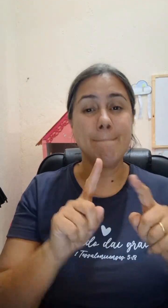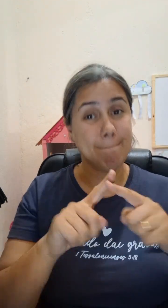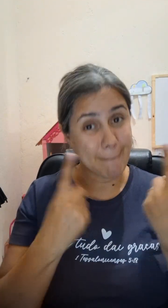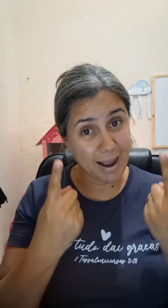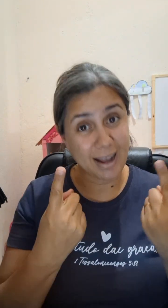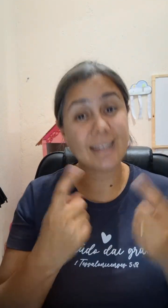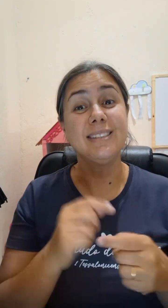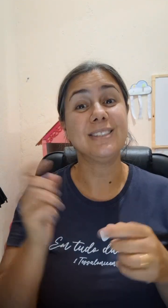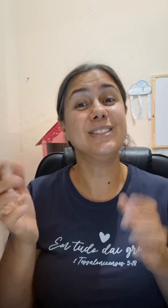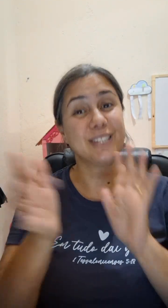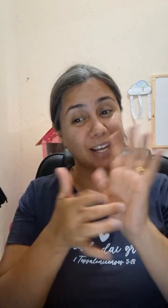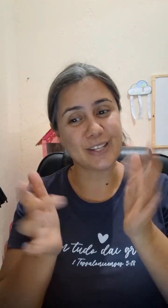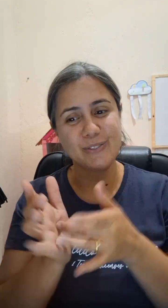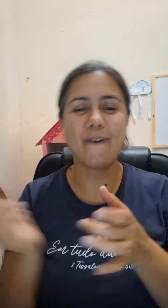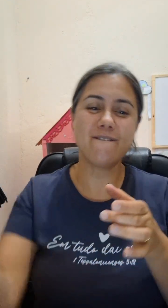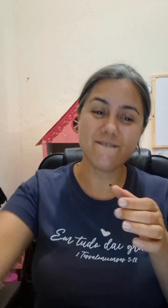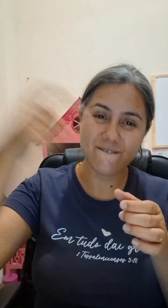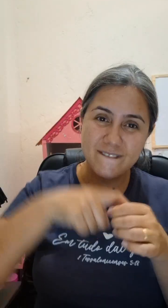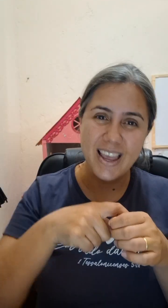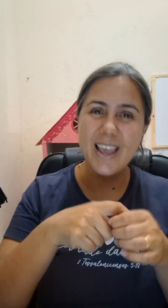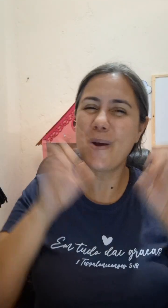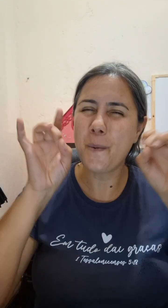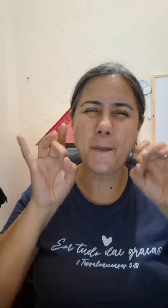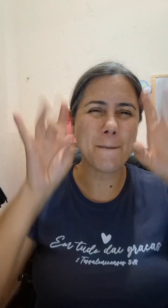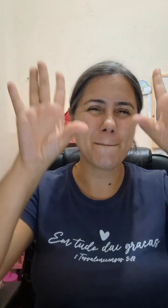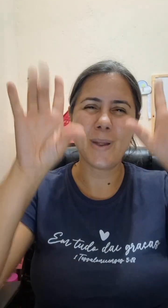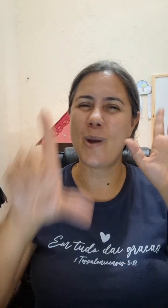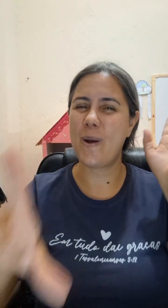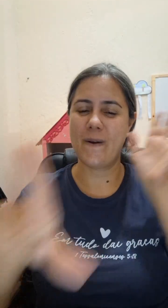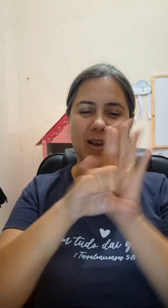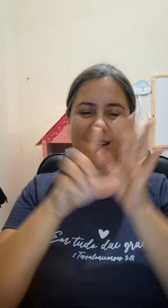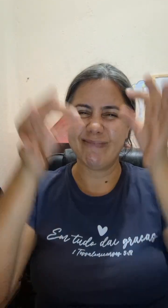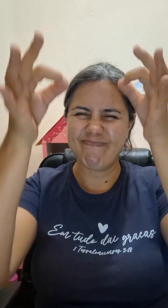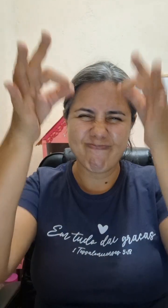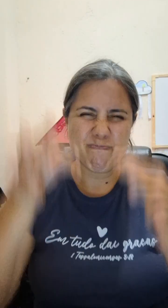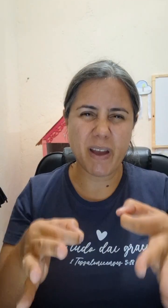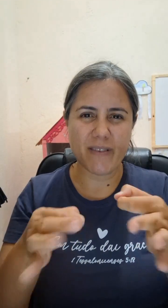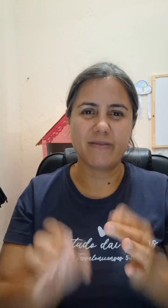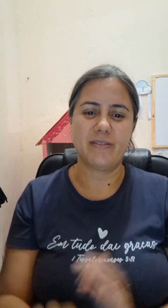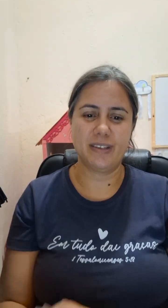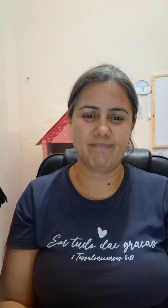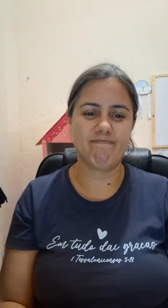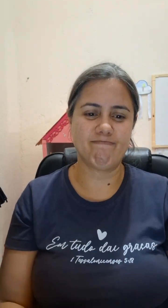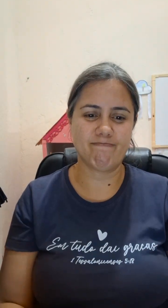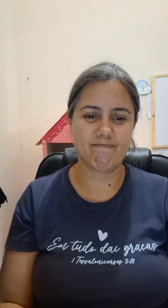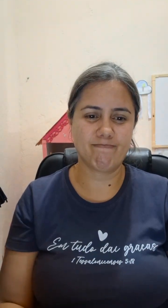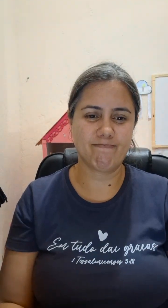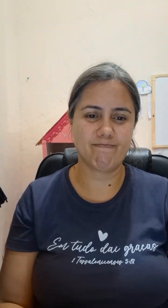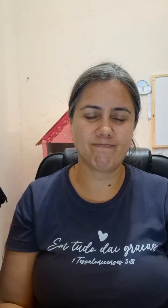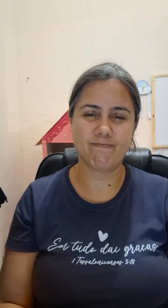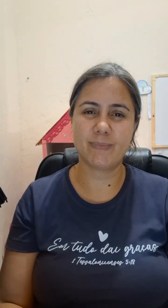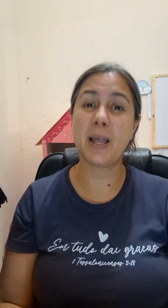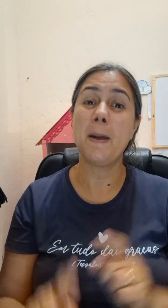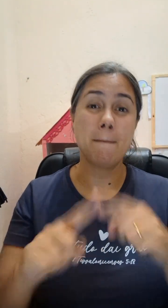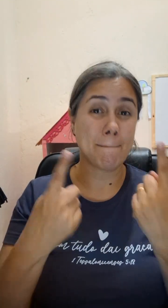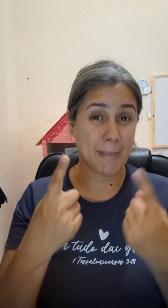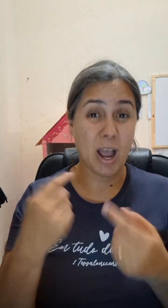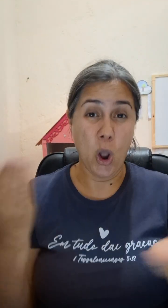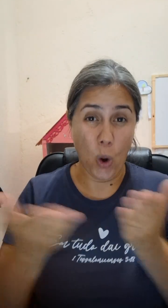conseguiu fazer tudo, cumprir toda a lei. Por isso, Cristo veio e cumpriu